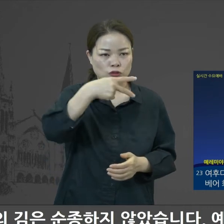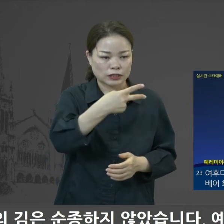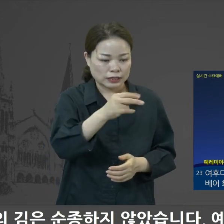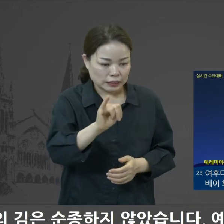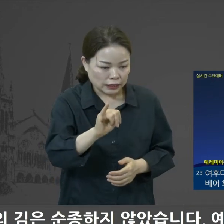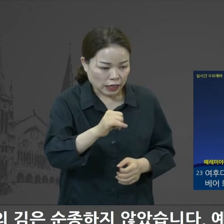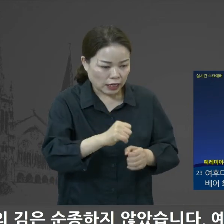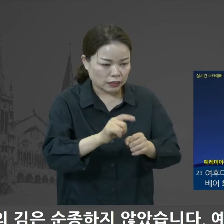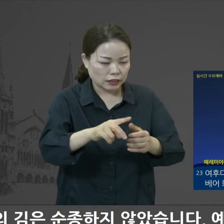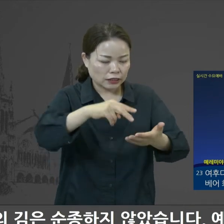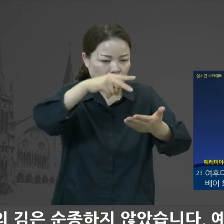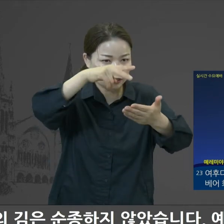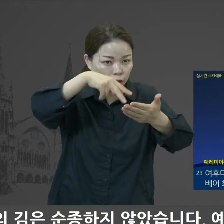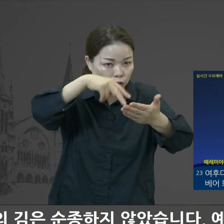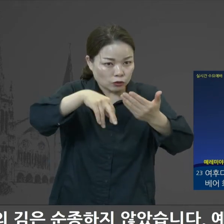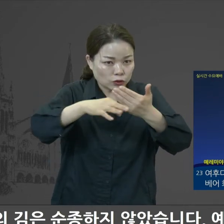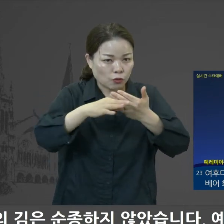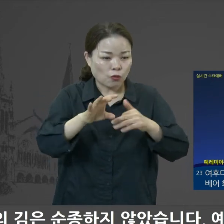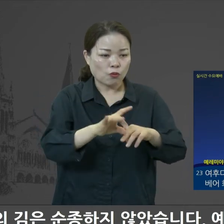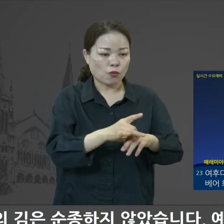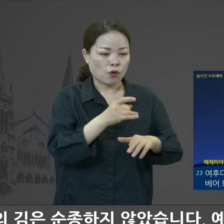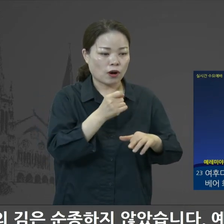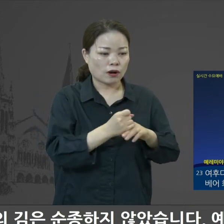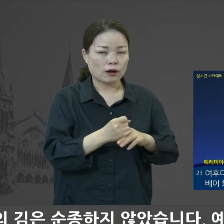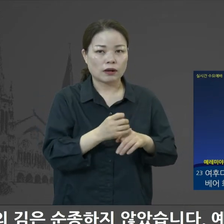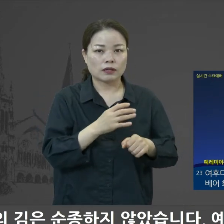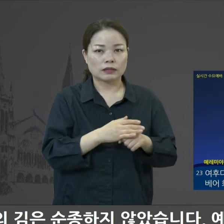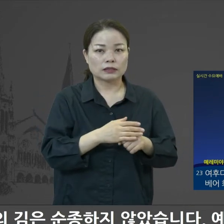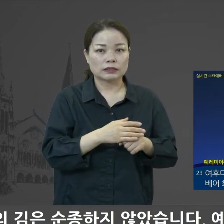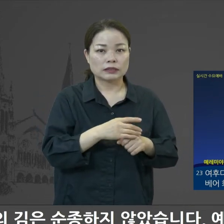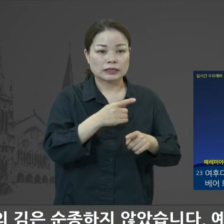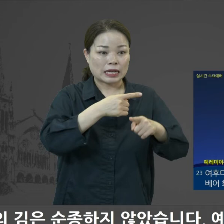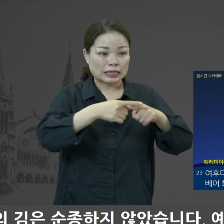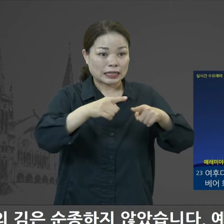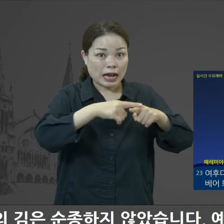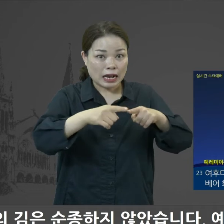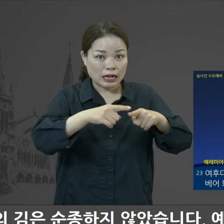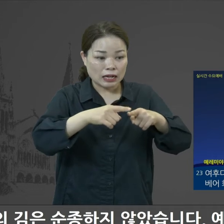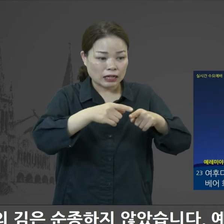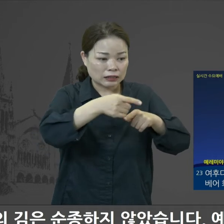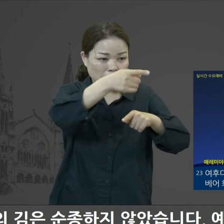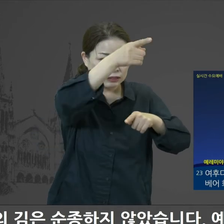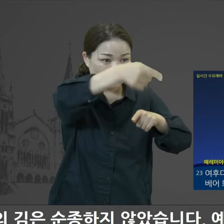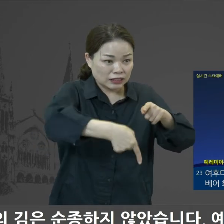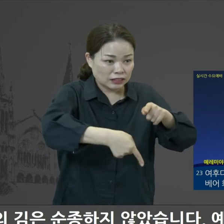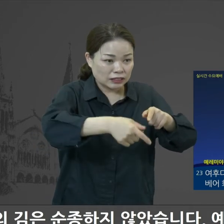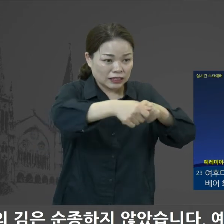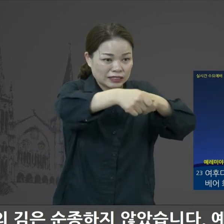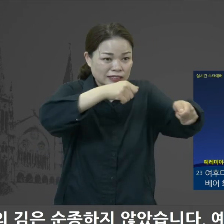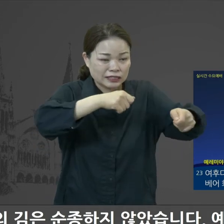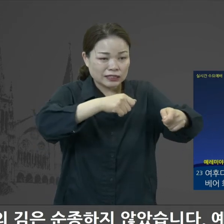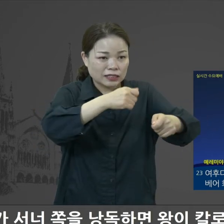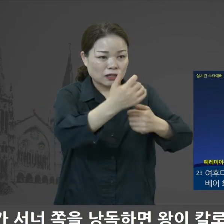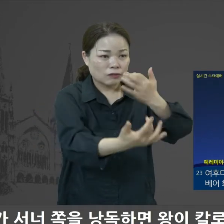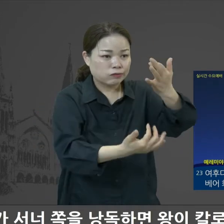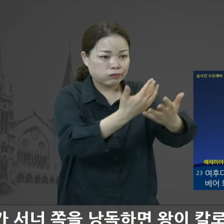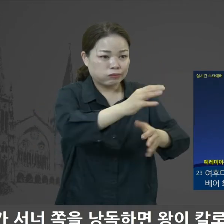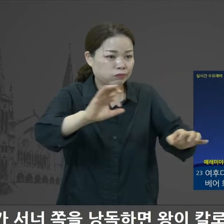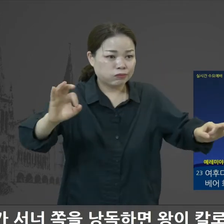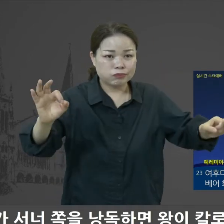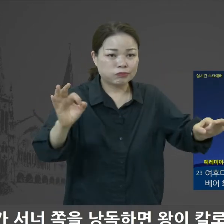쪽을 낭독하면 왕이 면도칼로 그것을 연하여 베어 화로 불에